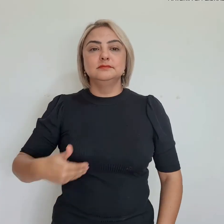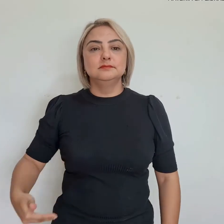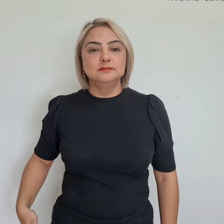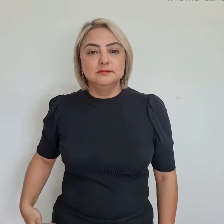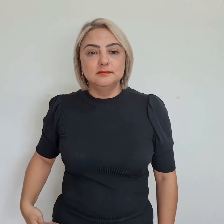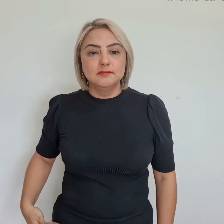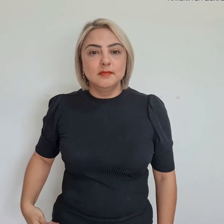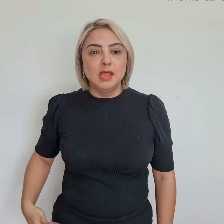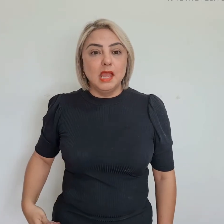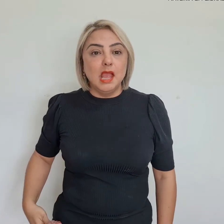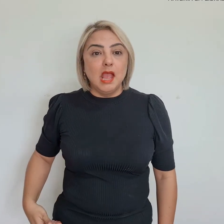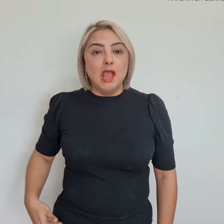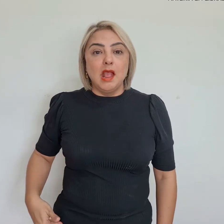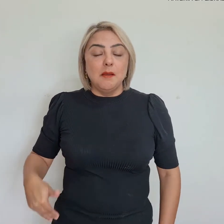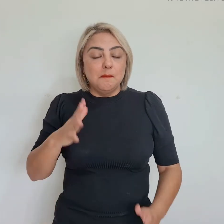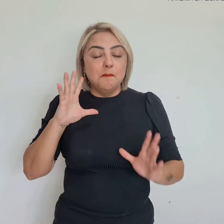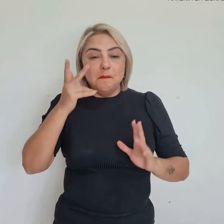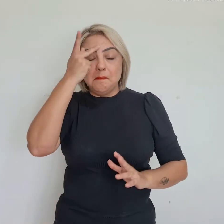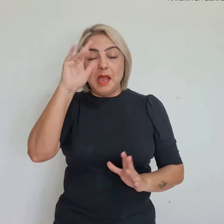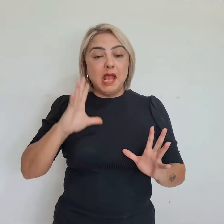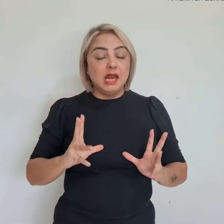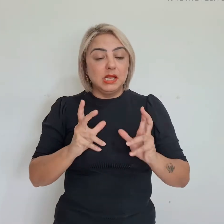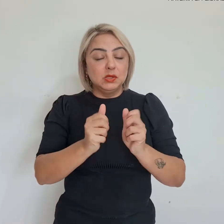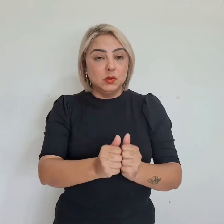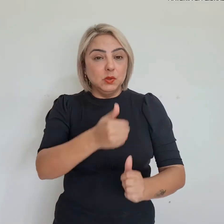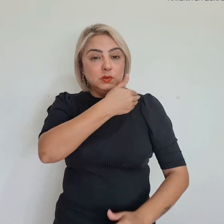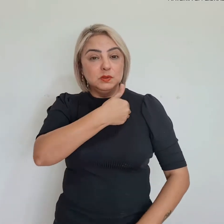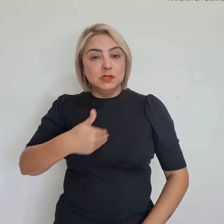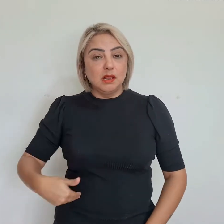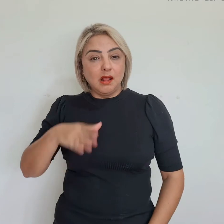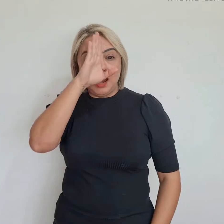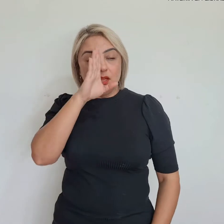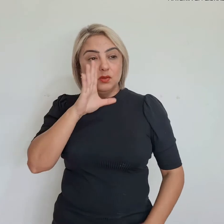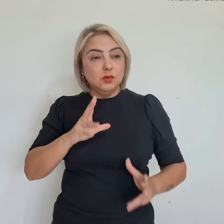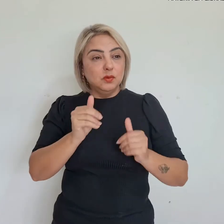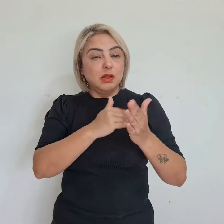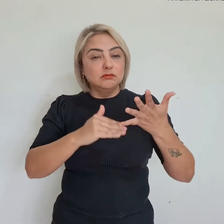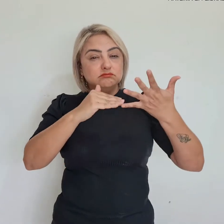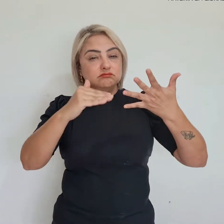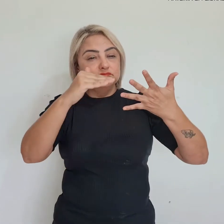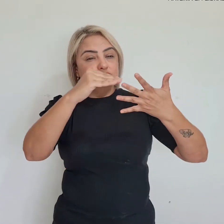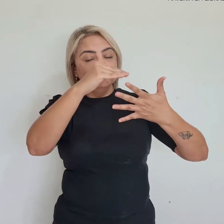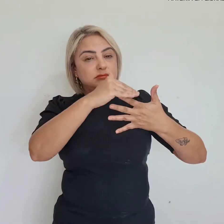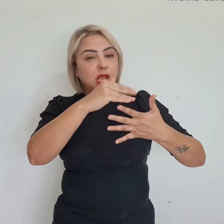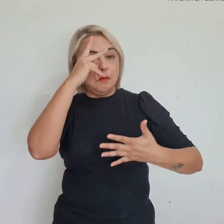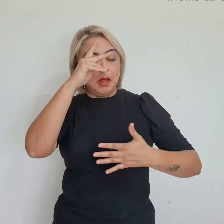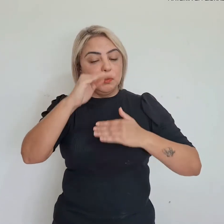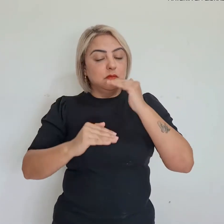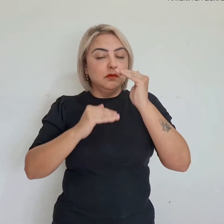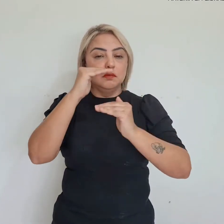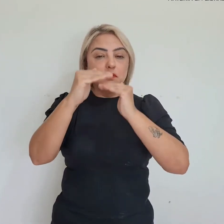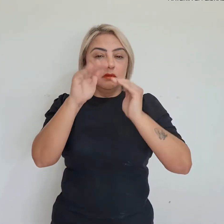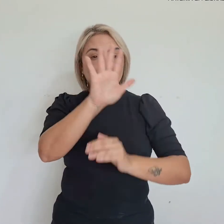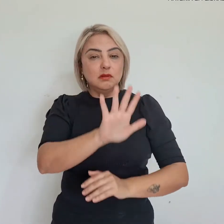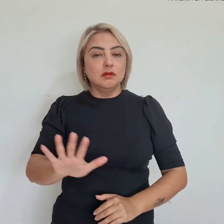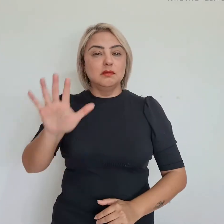pública, universal, gratuita e de qualidade em todos os níveis, para o desenvolvimento